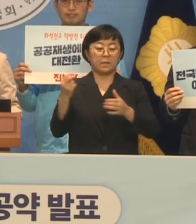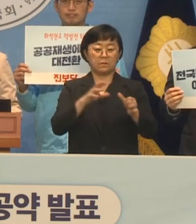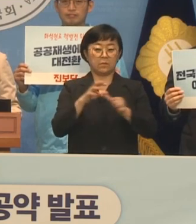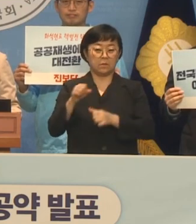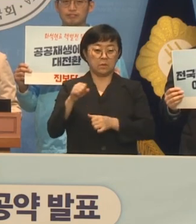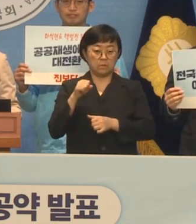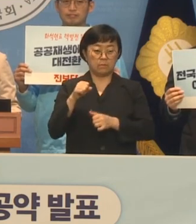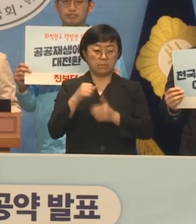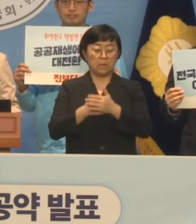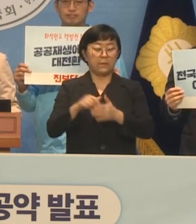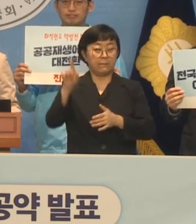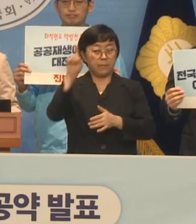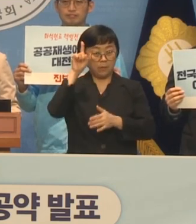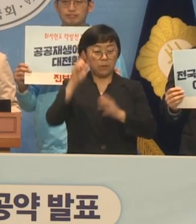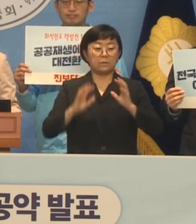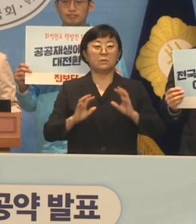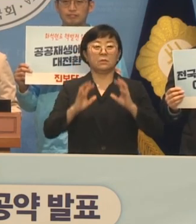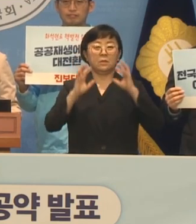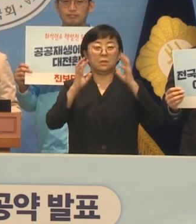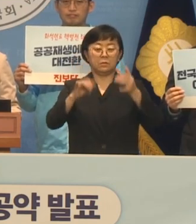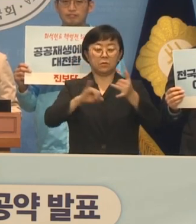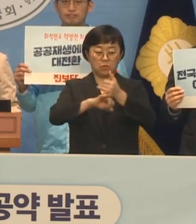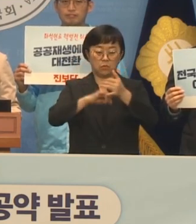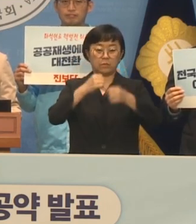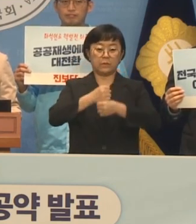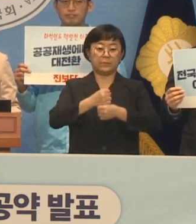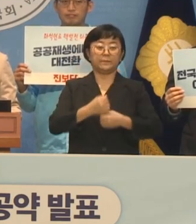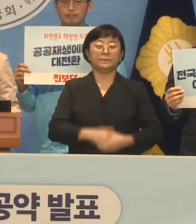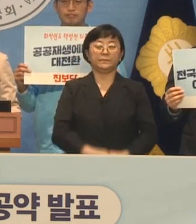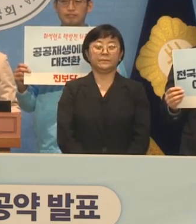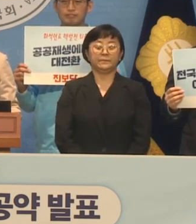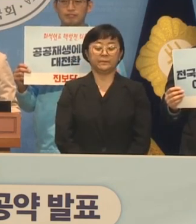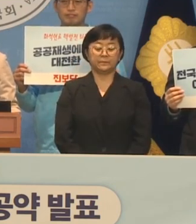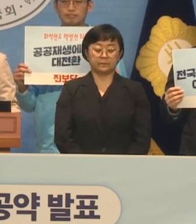재생에너지 100%인 나라를 기필코 만들겠습니다.